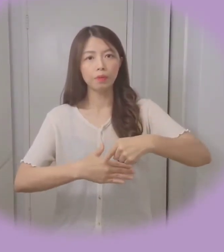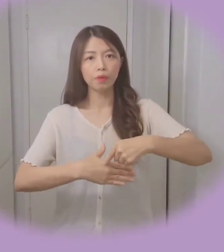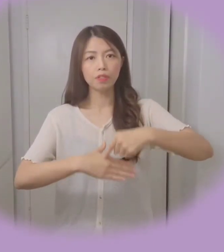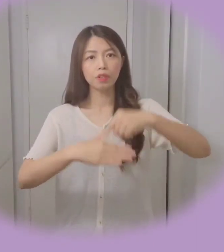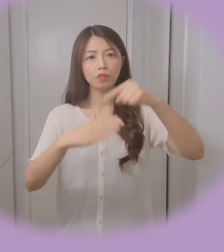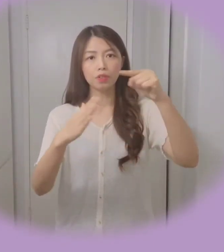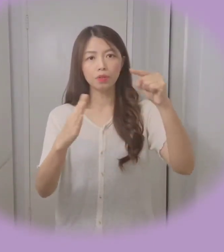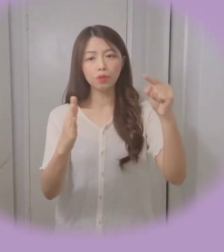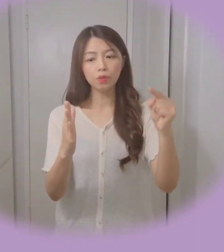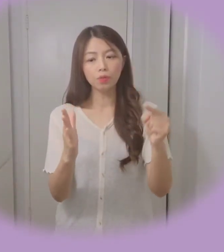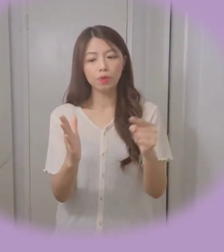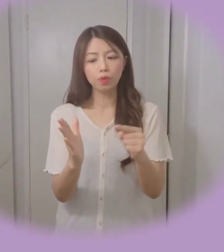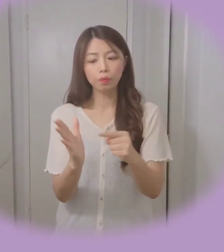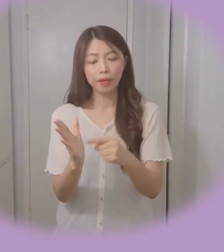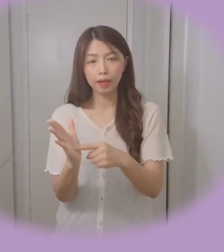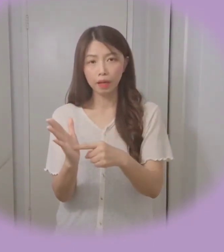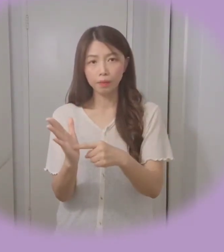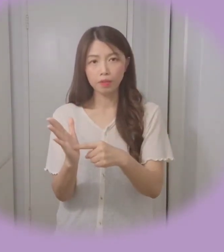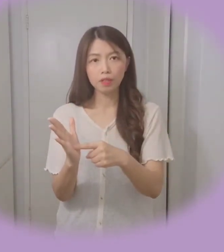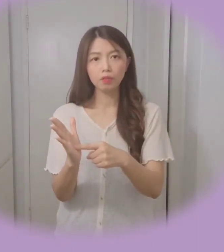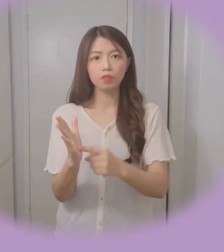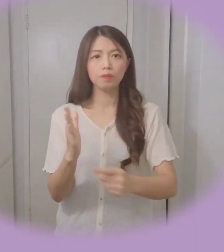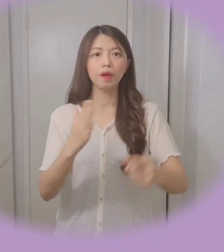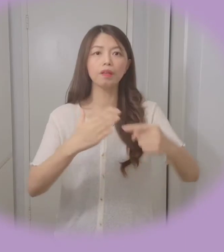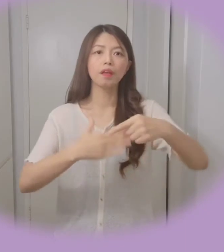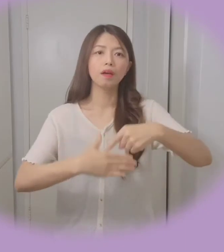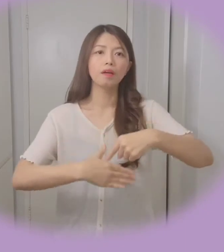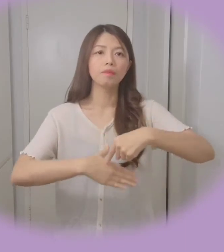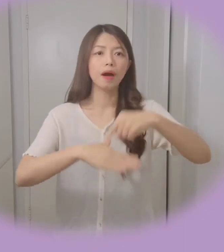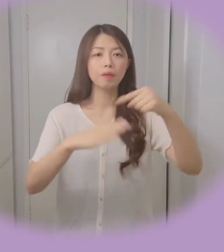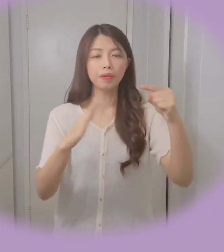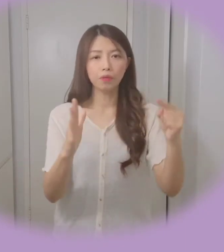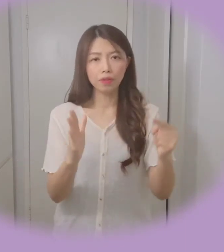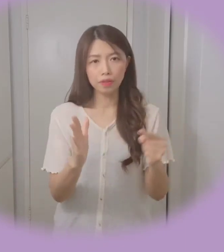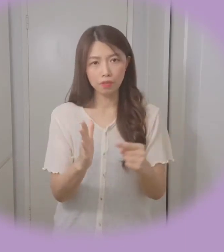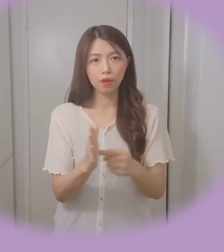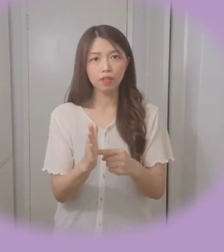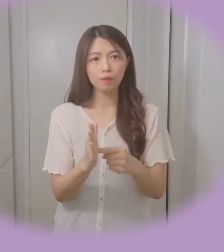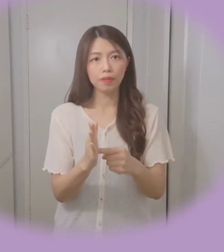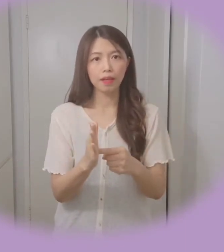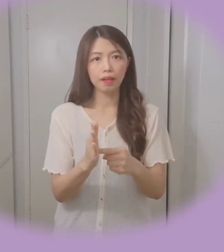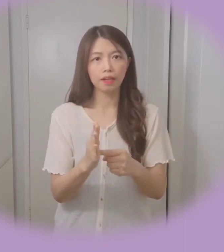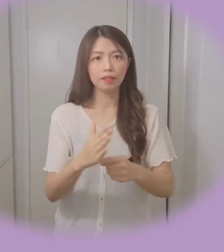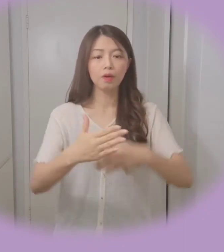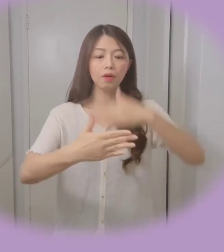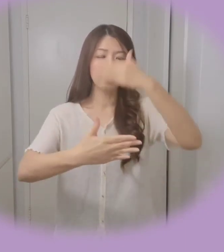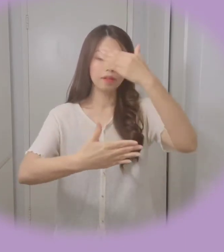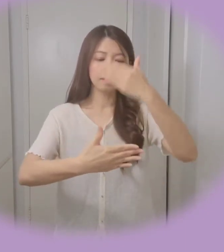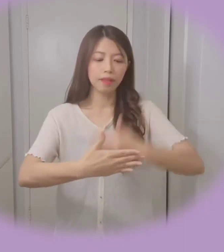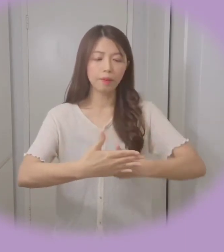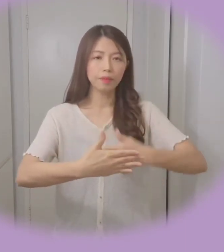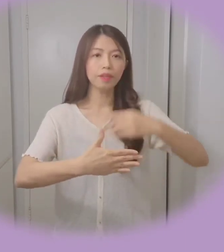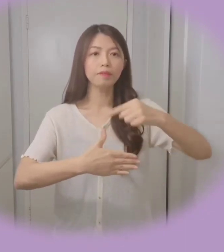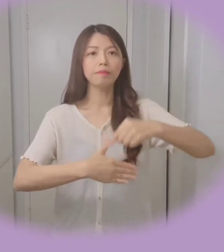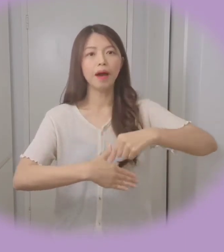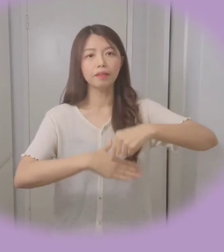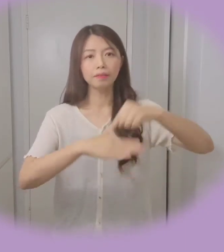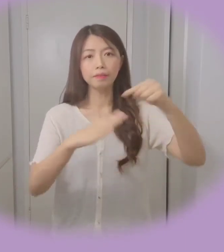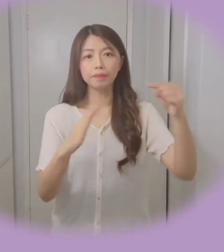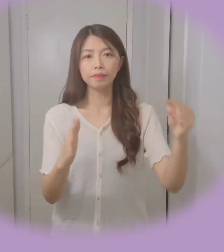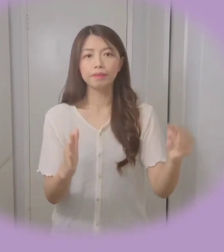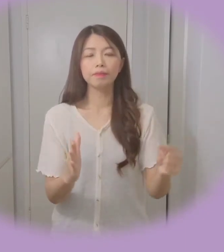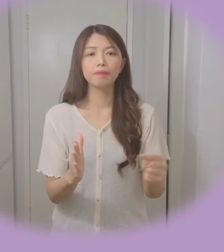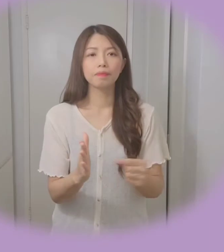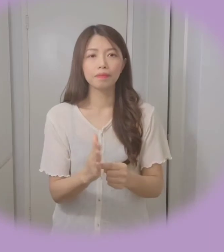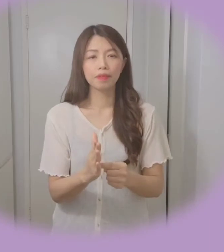왼손 등 한번 찍어주시고 왼손 바닥 한번 찍어주시면 마음이라고 한 뜻의 수어가 됩니다. 그래서 남는